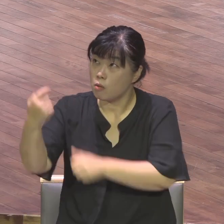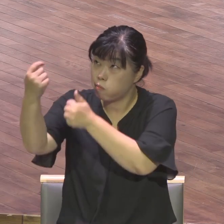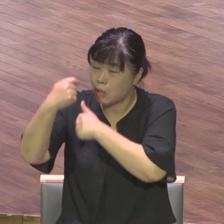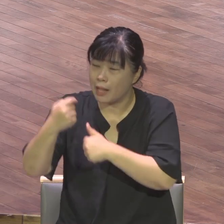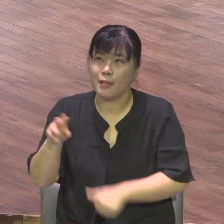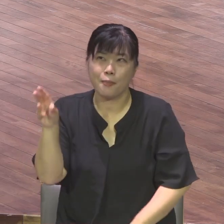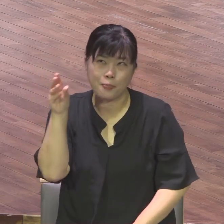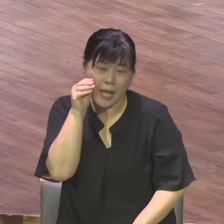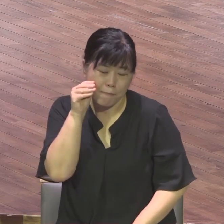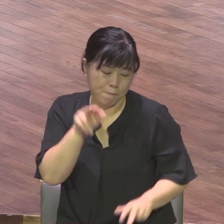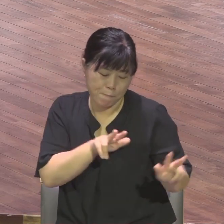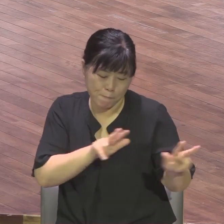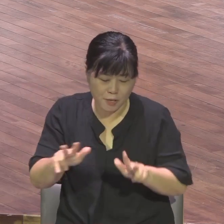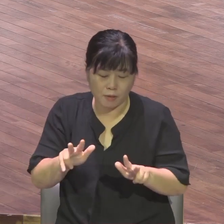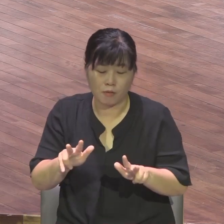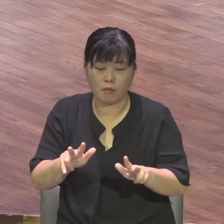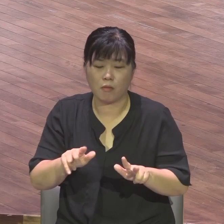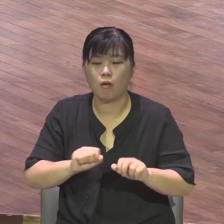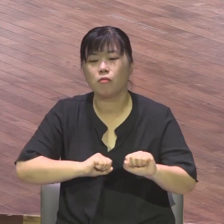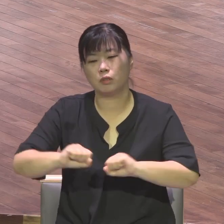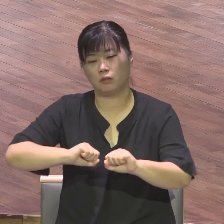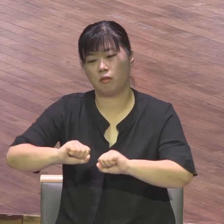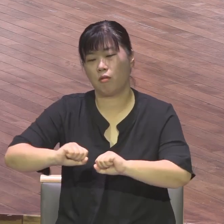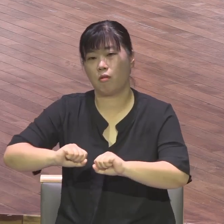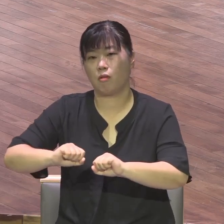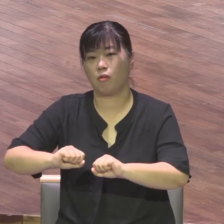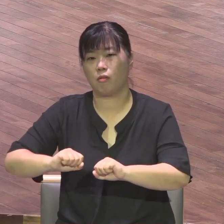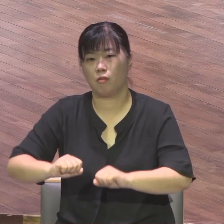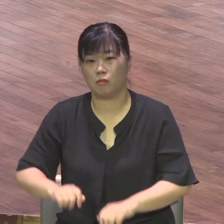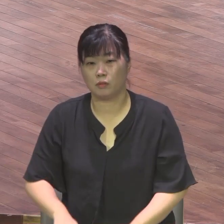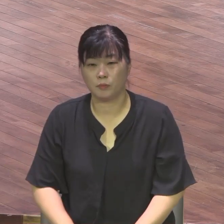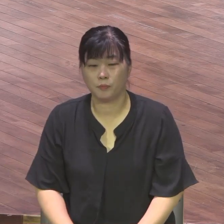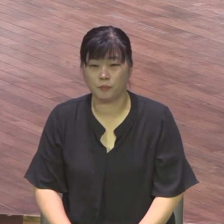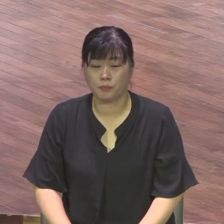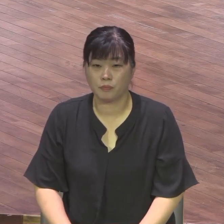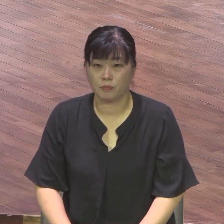고넬료는 자기 편견에 사로잡히지 않고 않았어요.